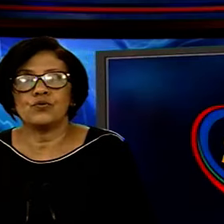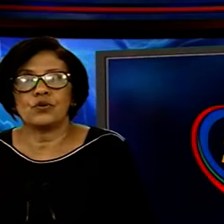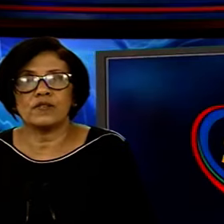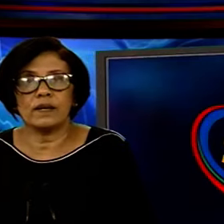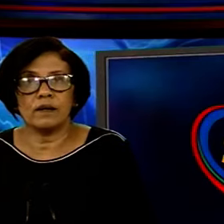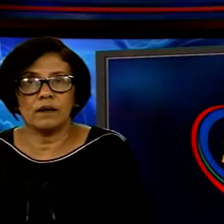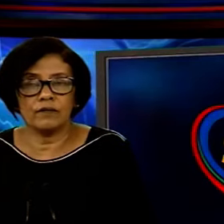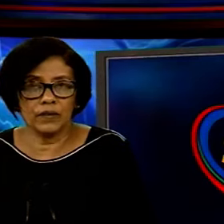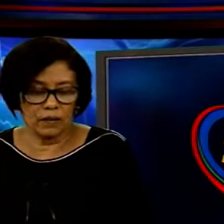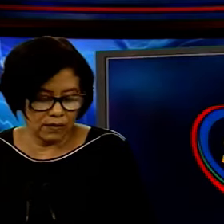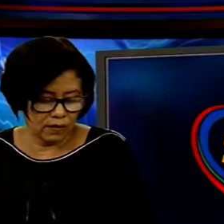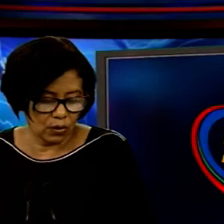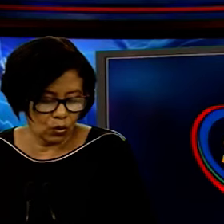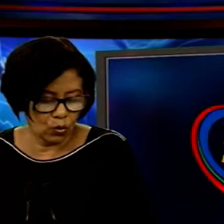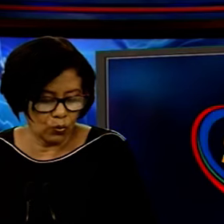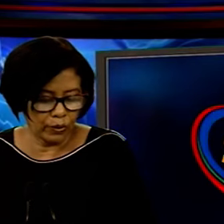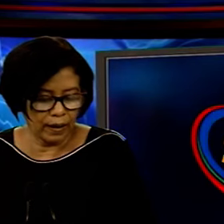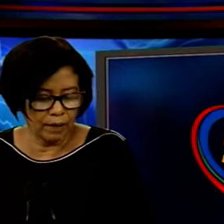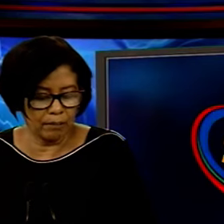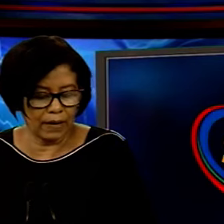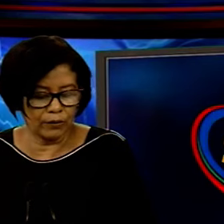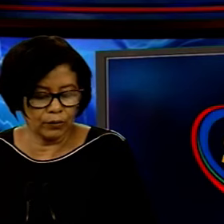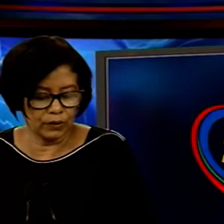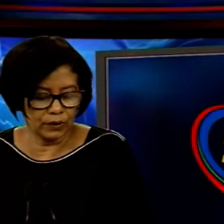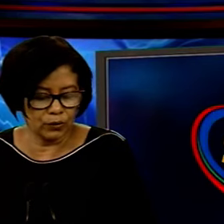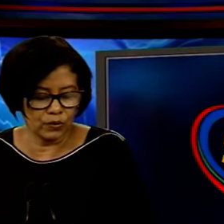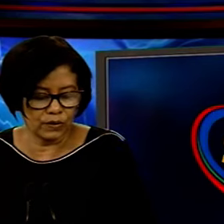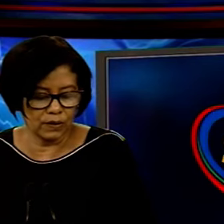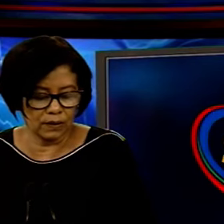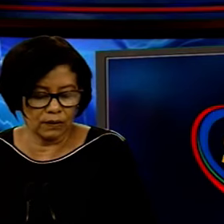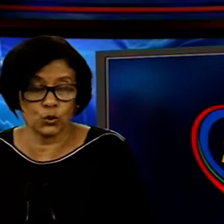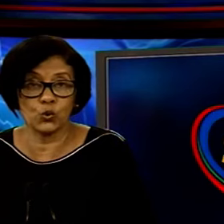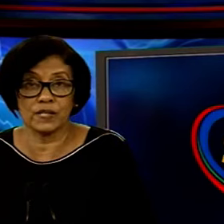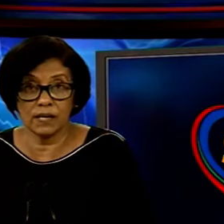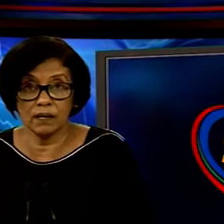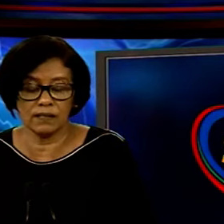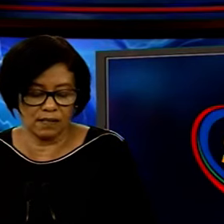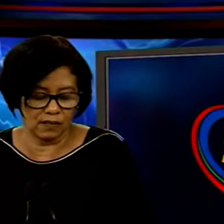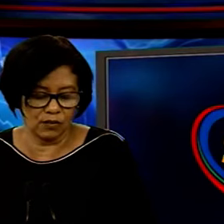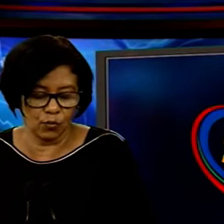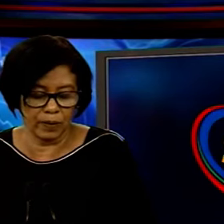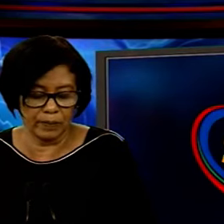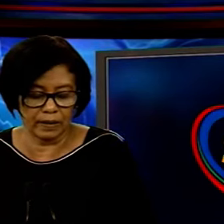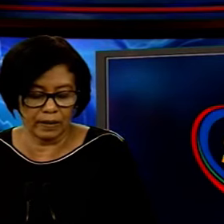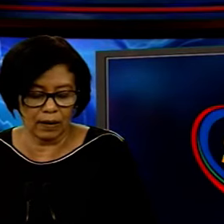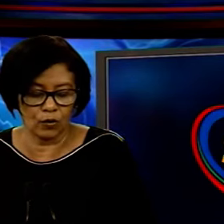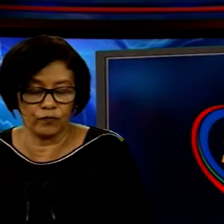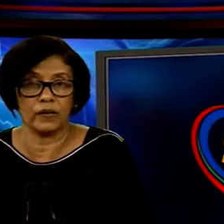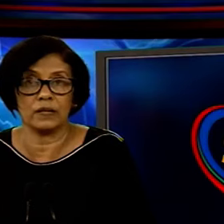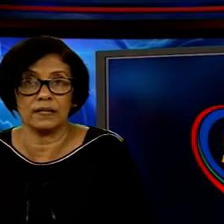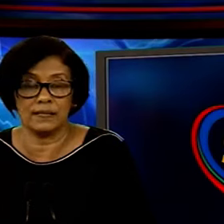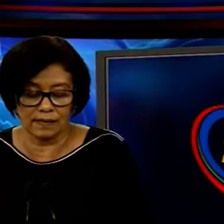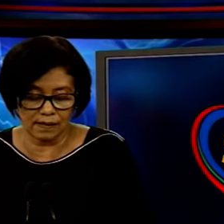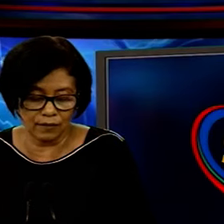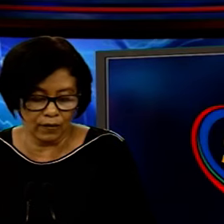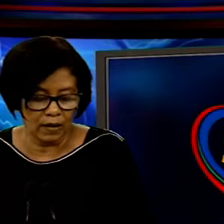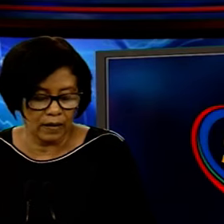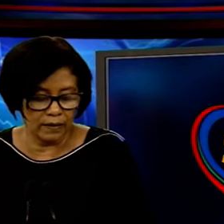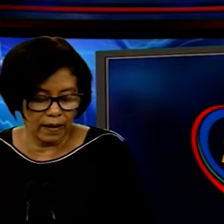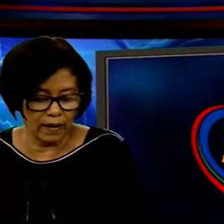Toujours concernant virus corona, Mayotte est aussi enregistré son premier cas